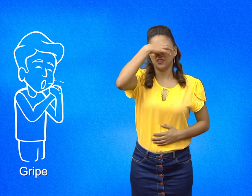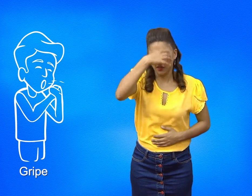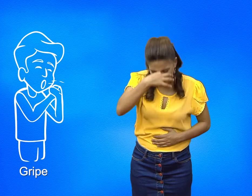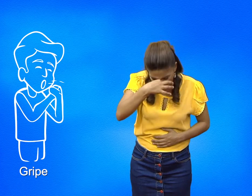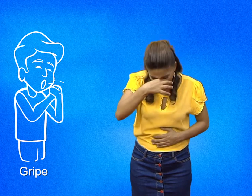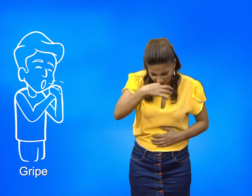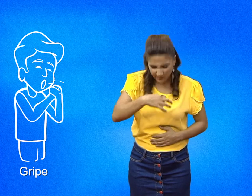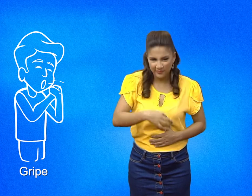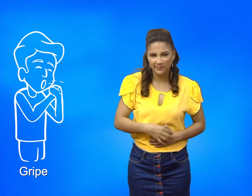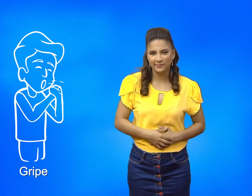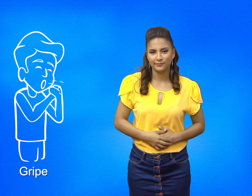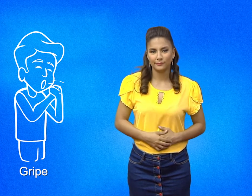gripe